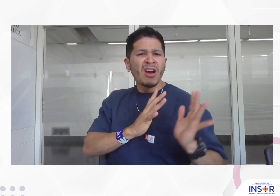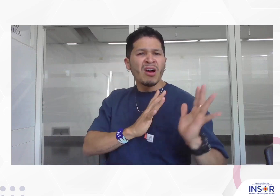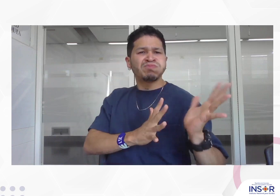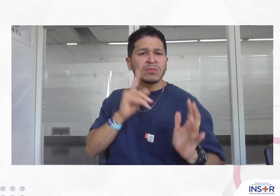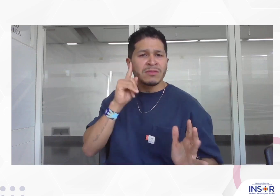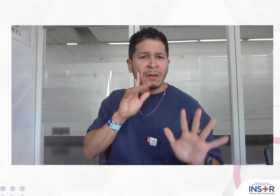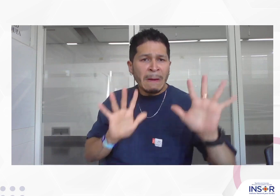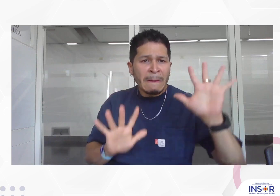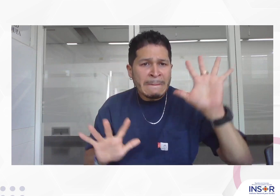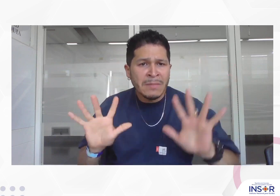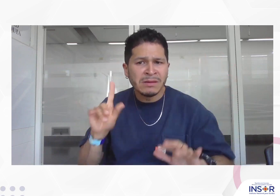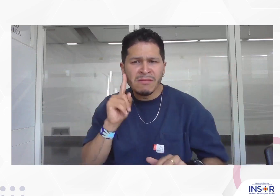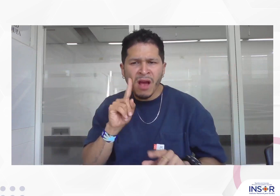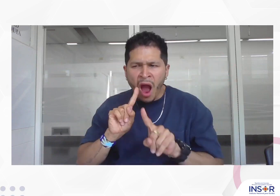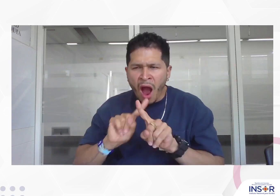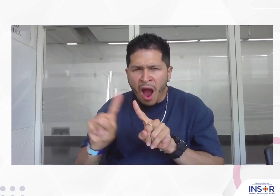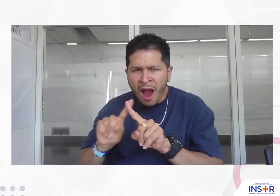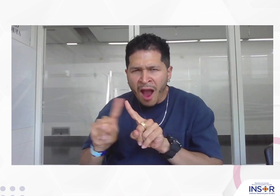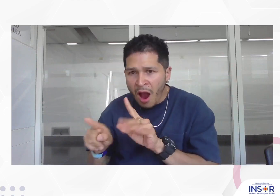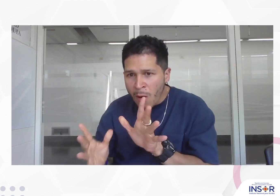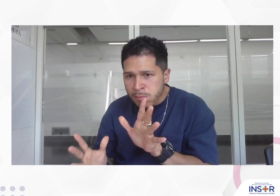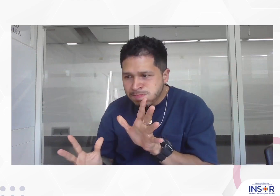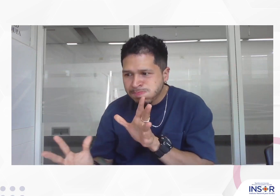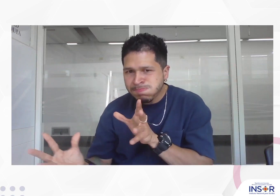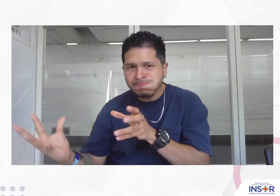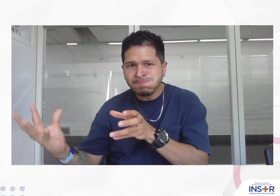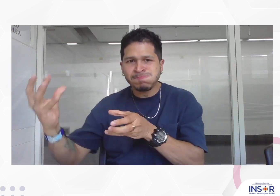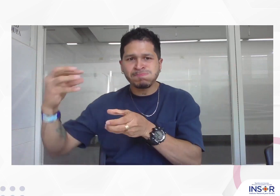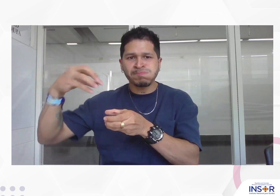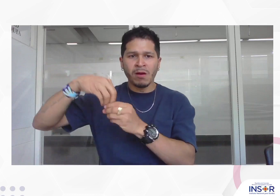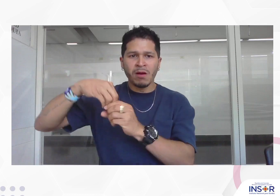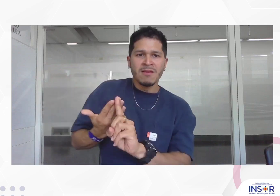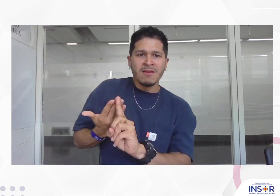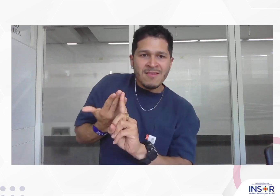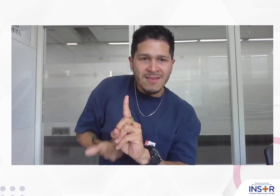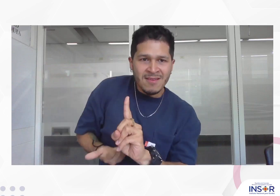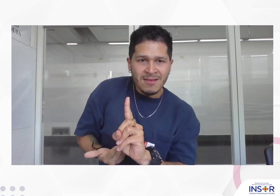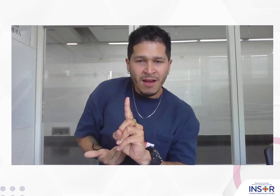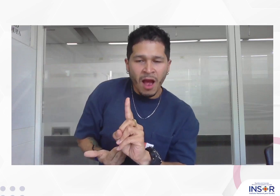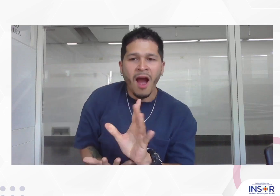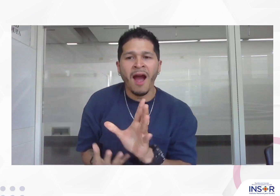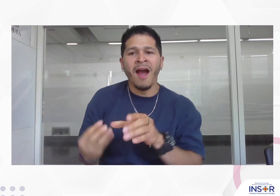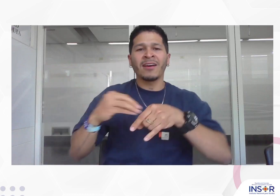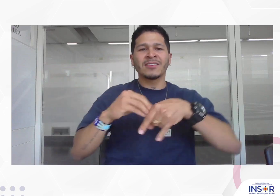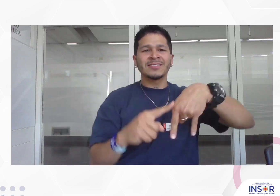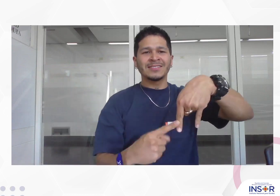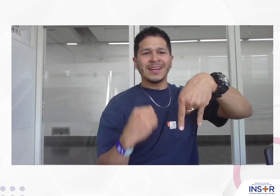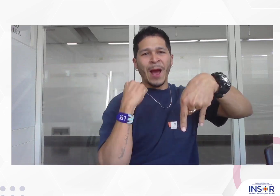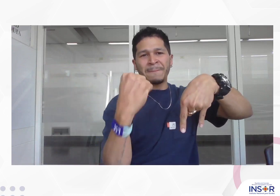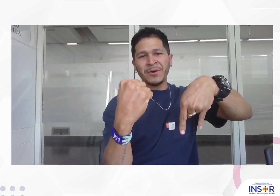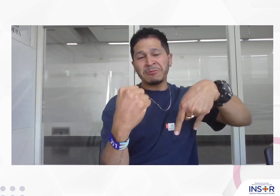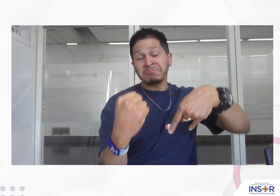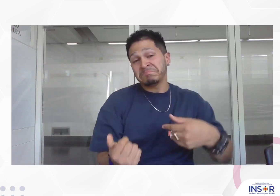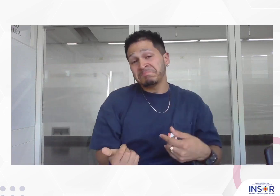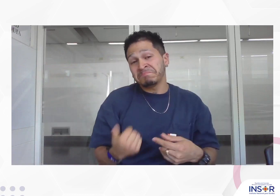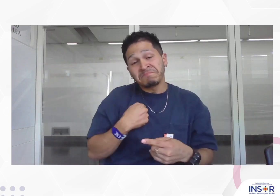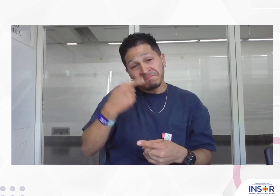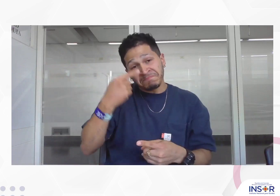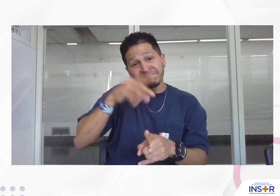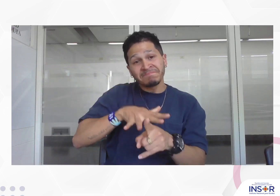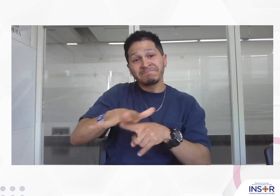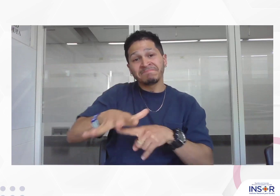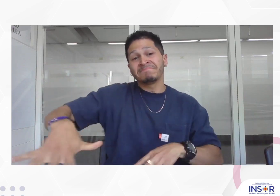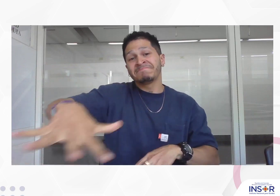diversas, hipoacúsicas, oralizadas, que usan lengua de señas, personas sordas semilingües y demás, y esto hay una